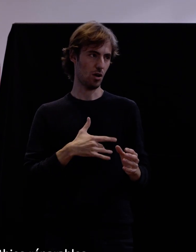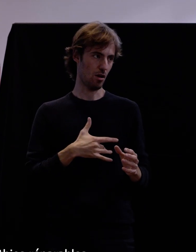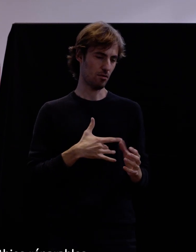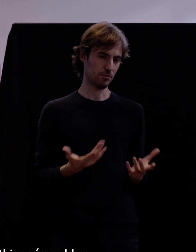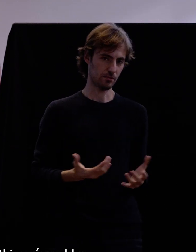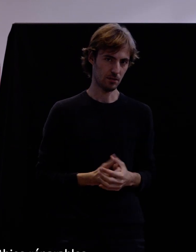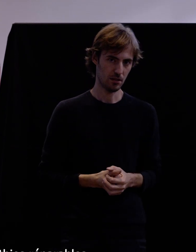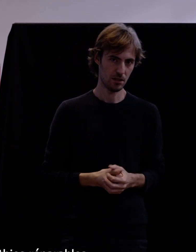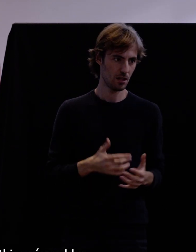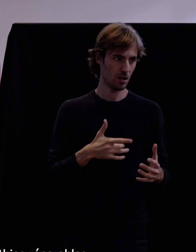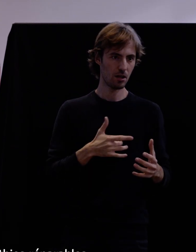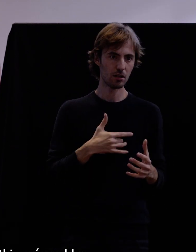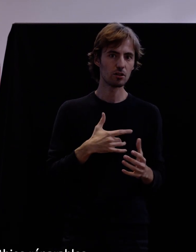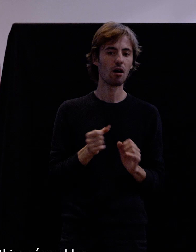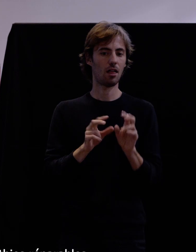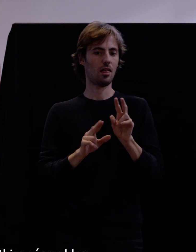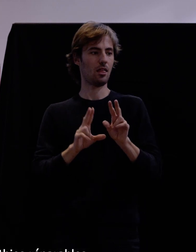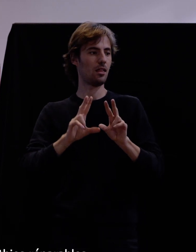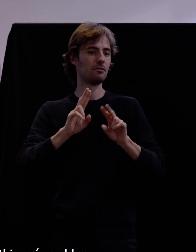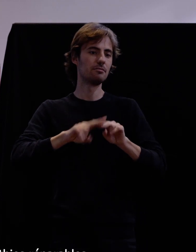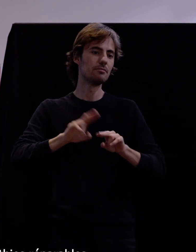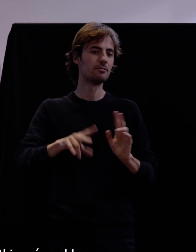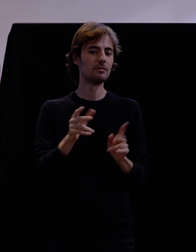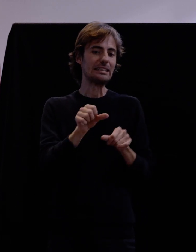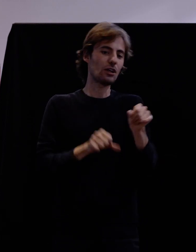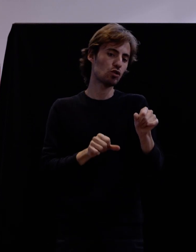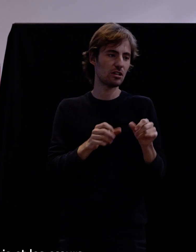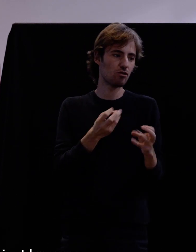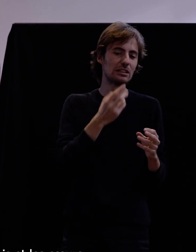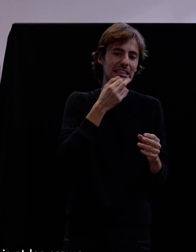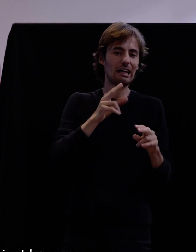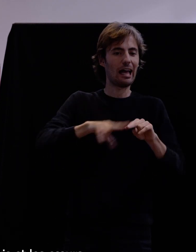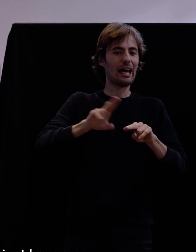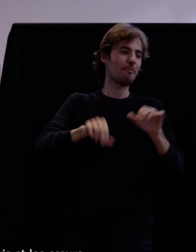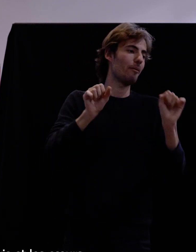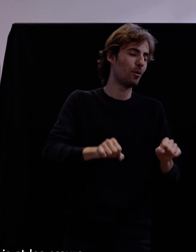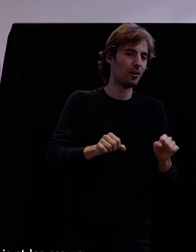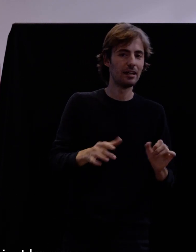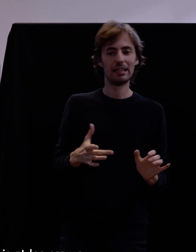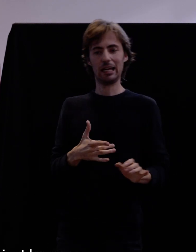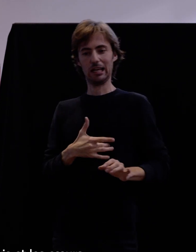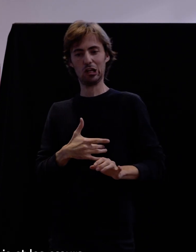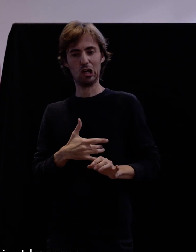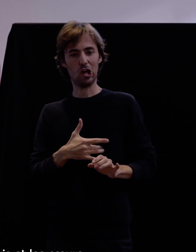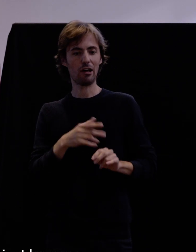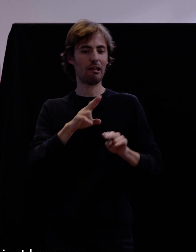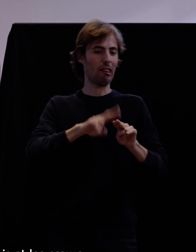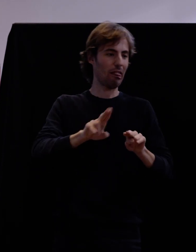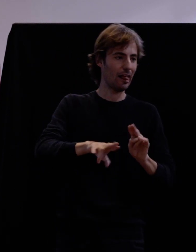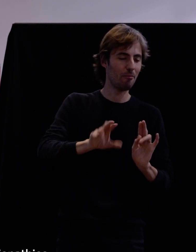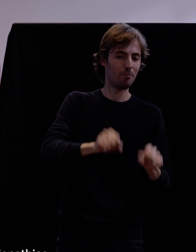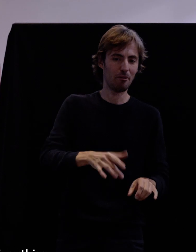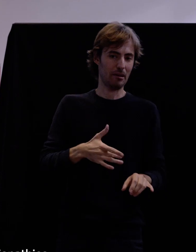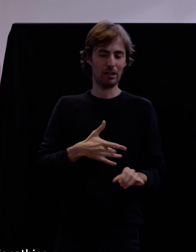sont des cardiopathies réparables, comme disent les chirurgiens cardiaques. Il y a les cœurs guéris et les cœurs palliés, c'est leur façon de